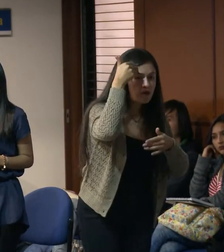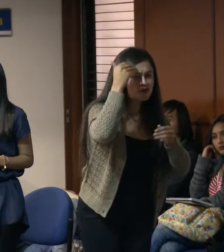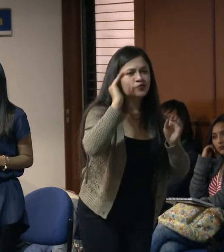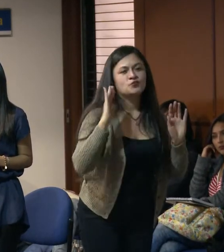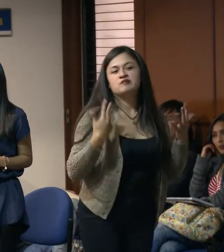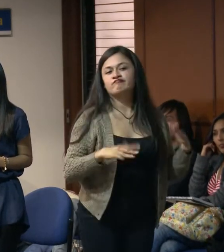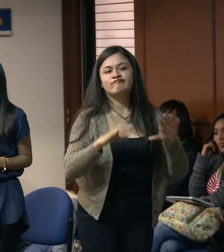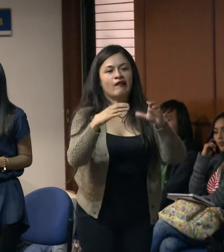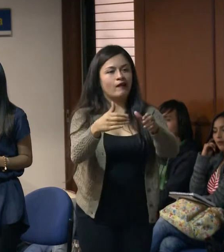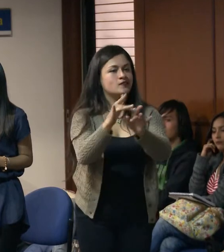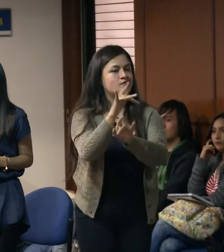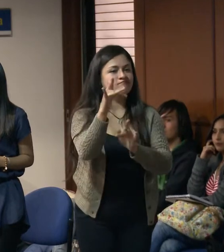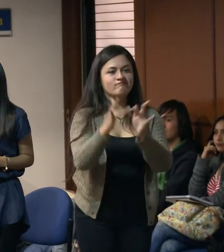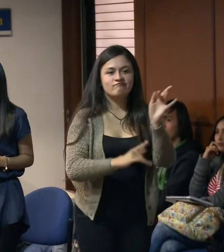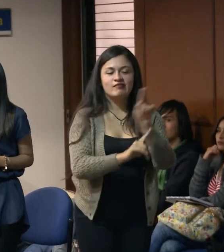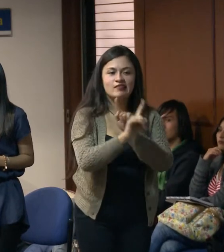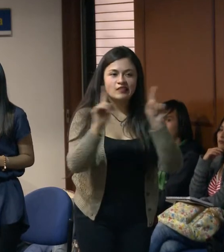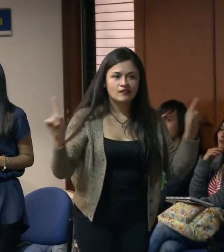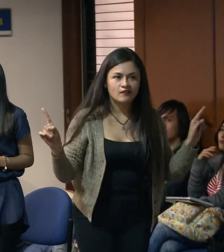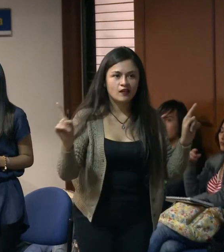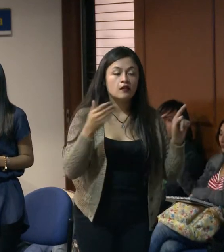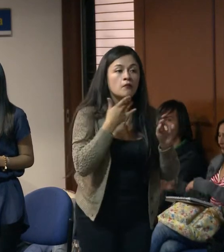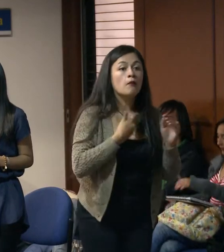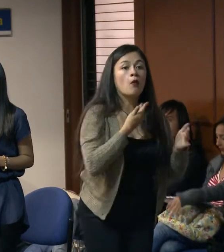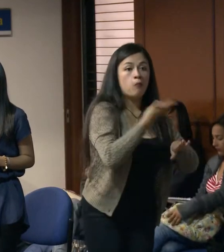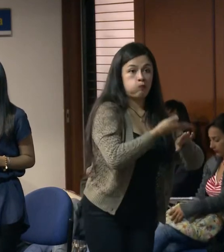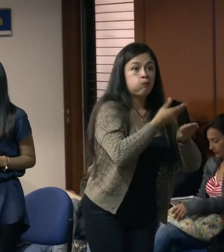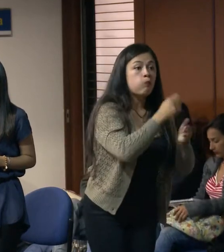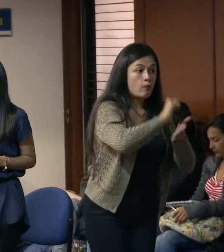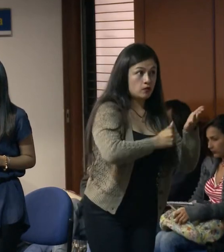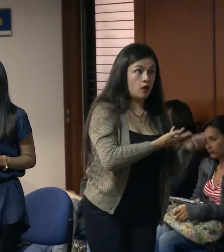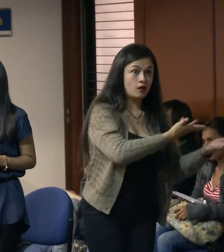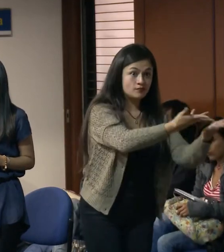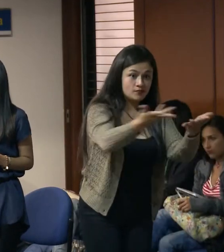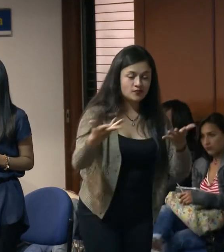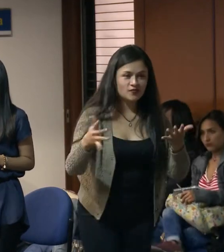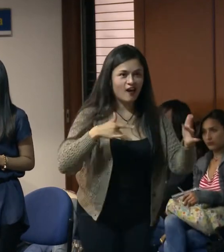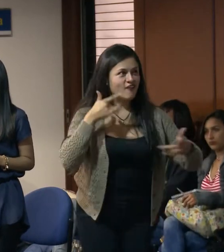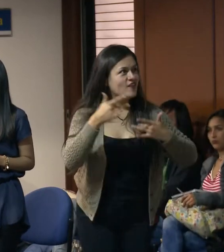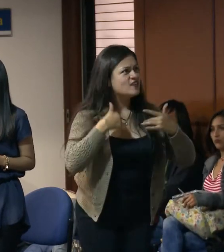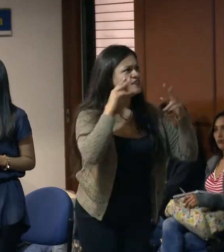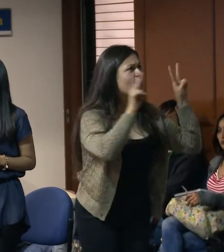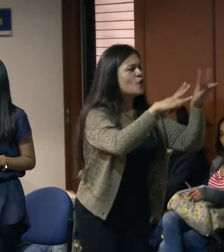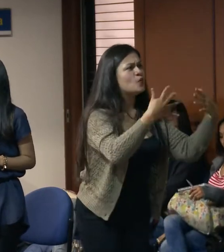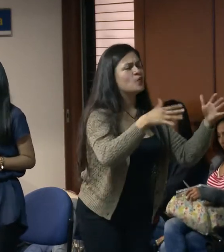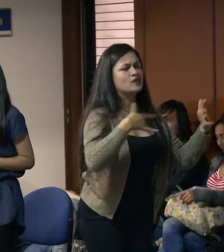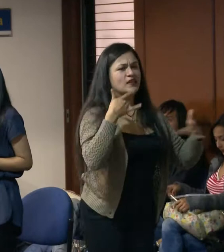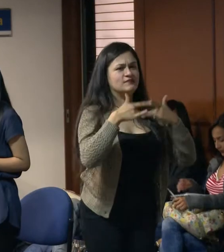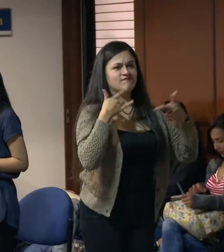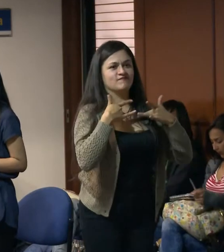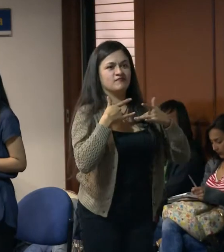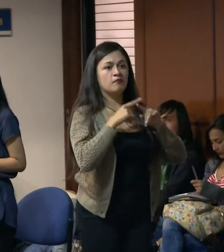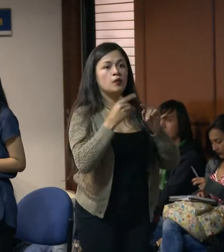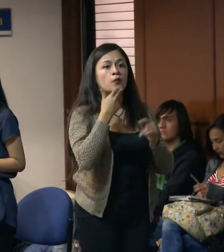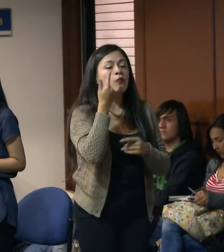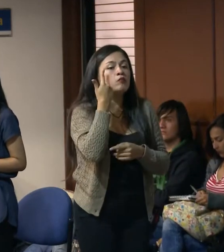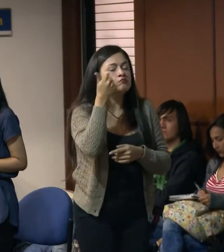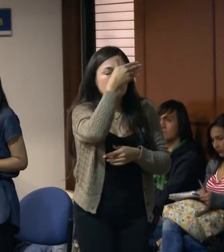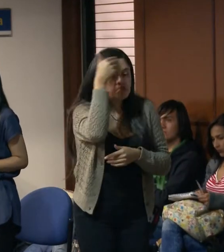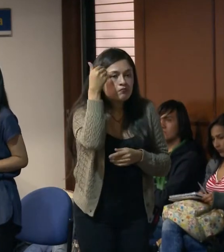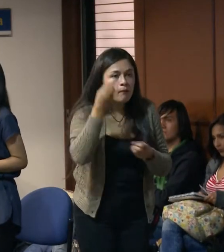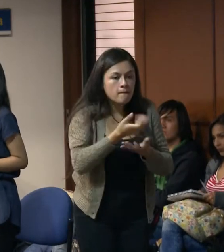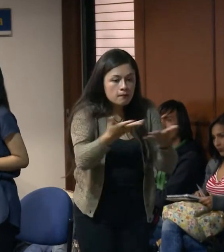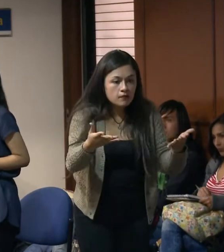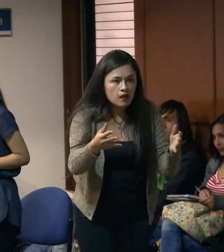El material siempre impactaba mucho, les causaba felicidad, o sea, era como solo verlo y ya como que mostraban sus